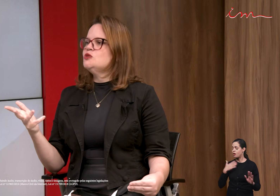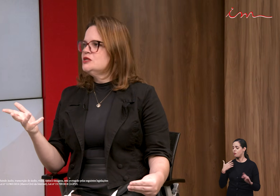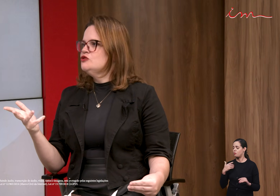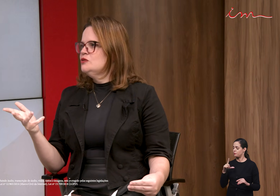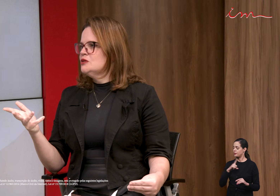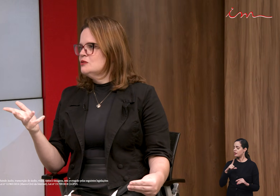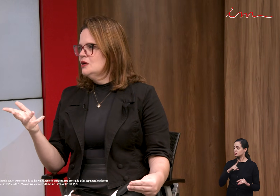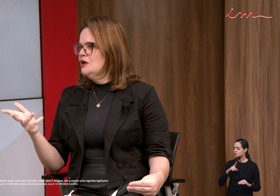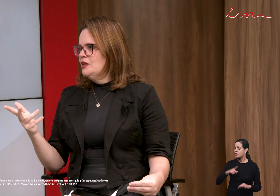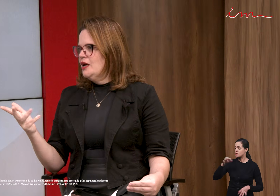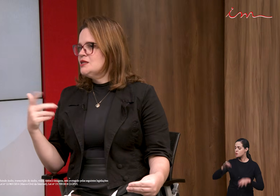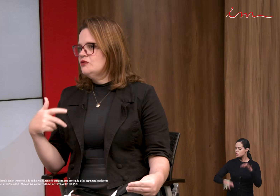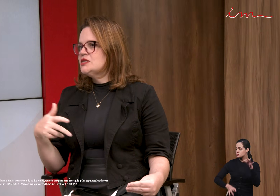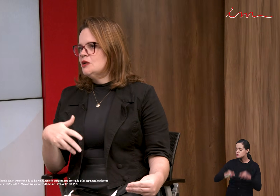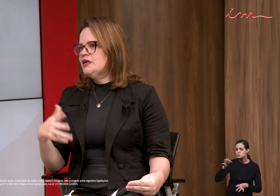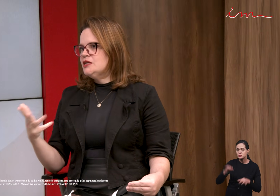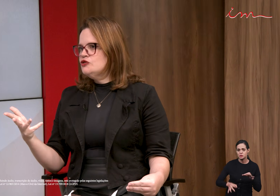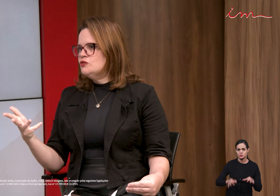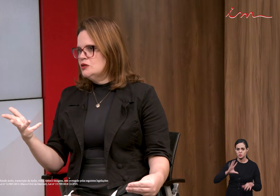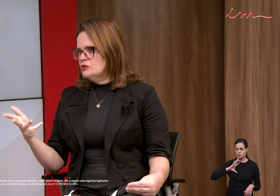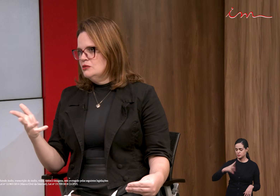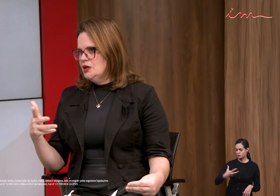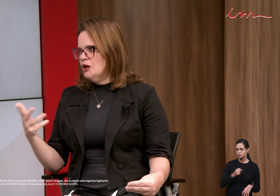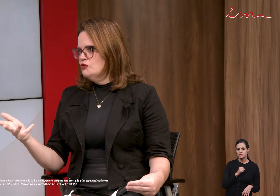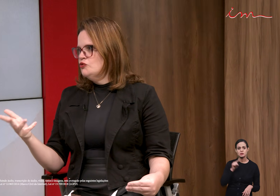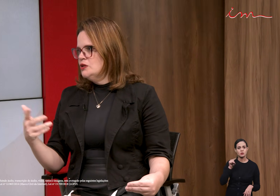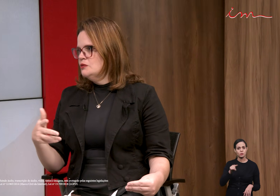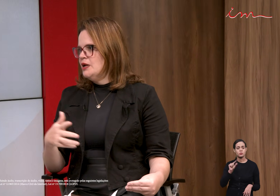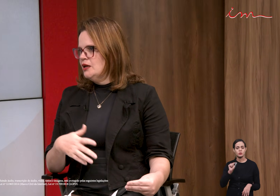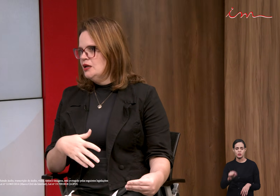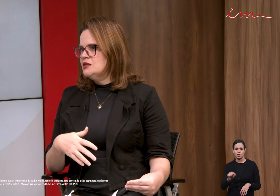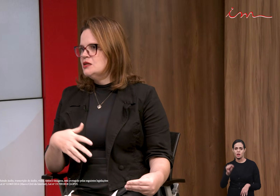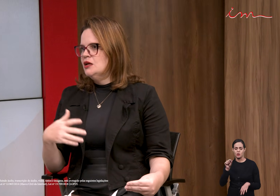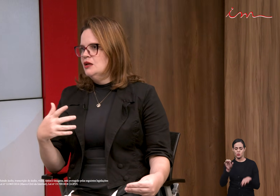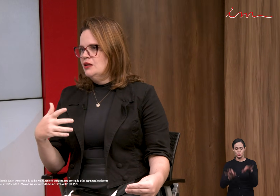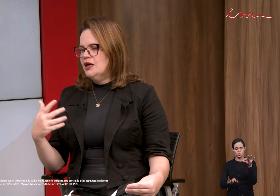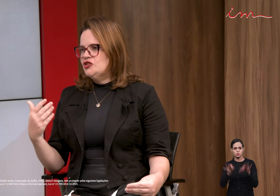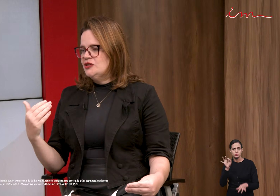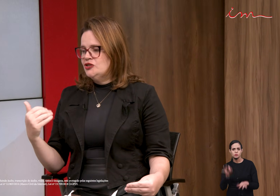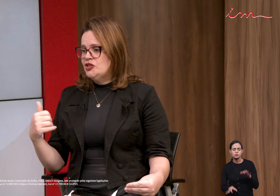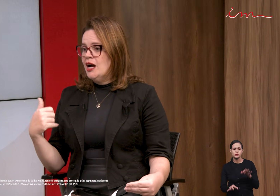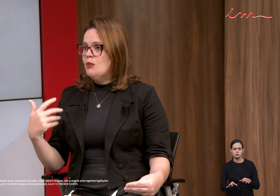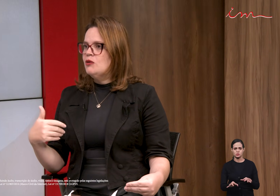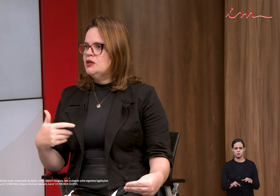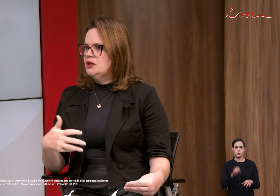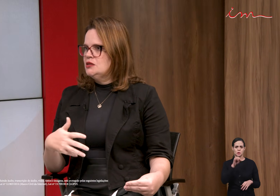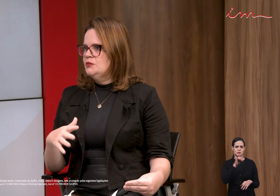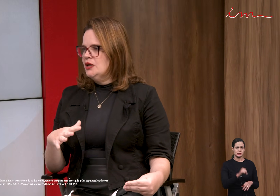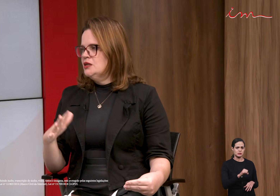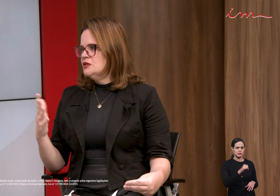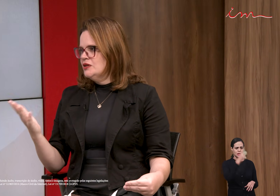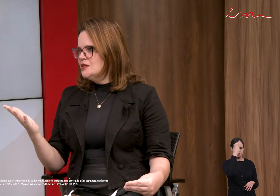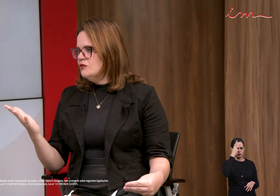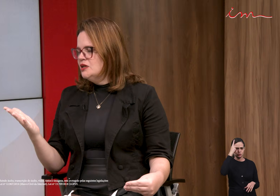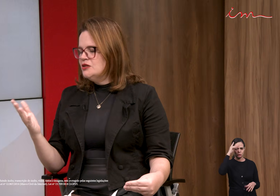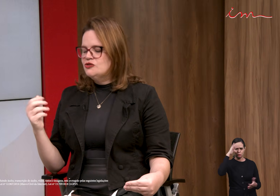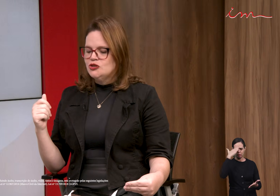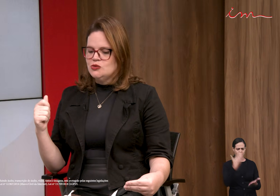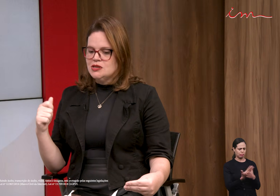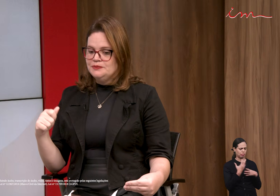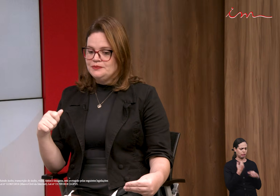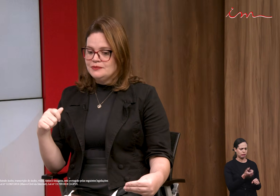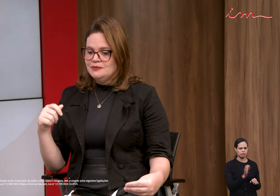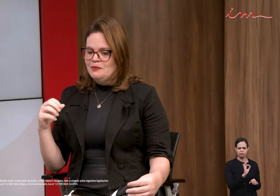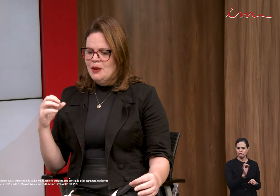que explicar sobre esse juízo. Né? A salvação é desse juízo, que há um juízo para aqueles... Né? Já há uma condenação para aqueles que não é salvo em